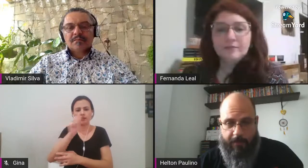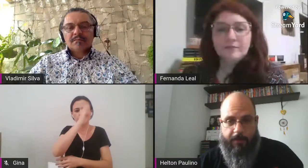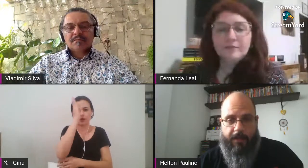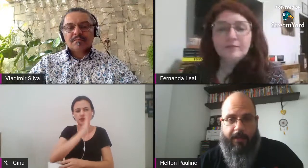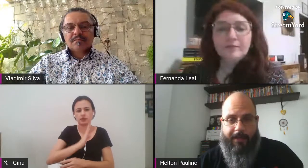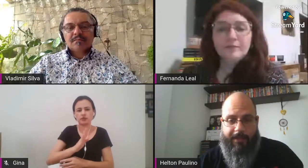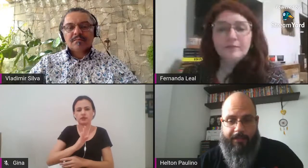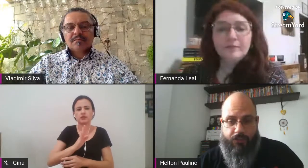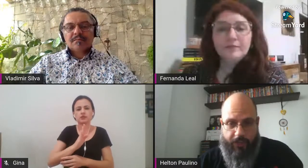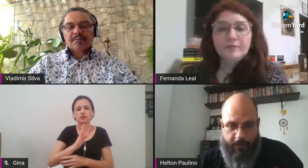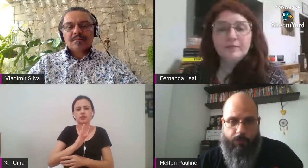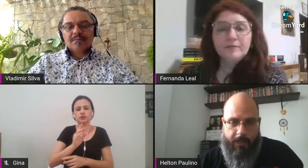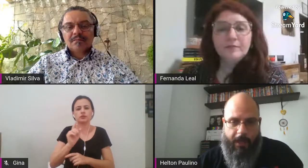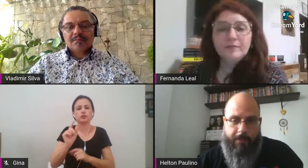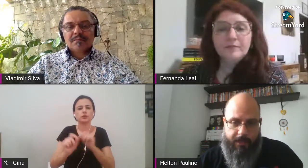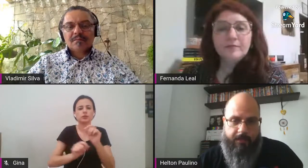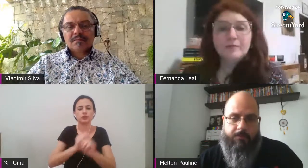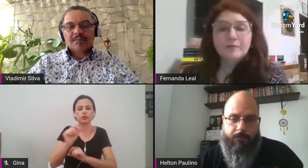sendo